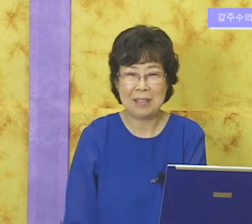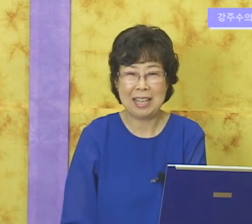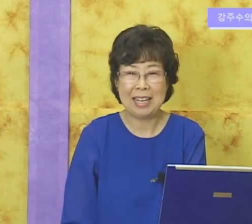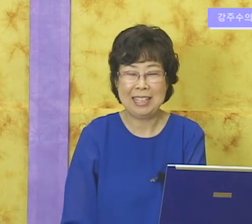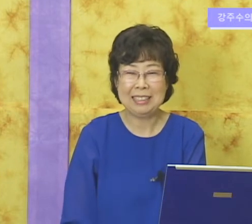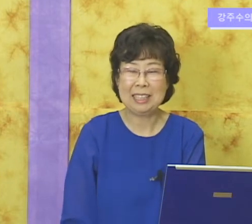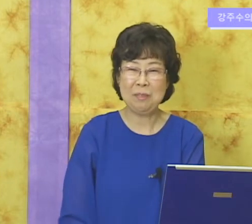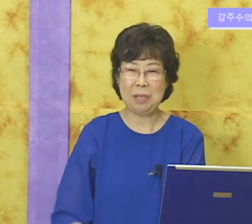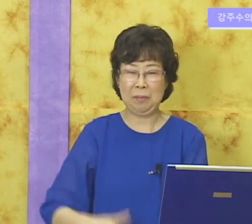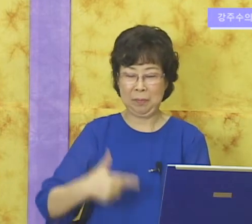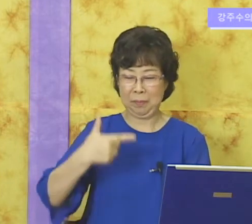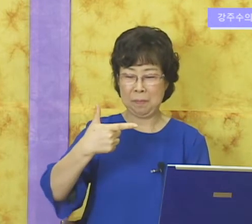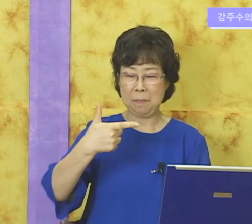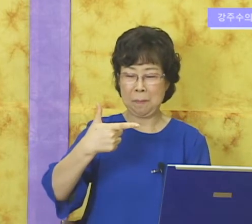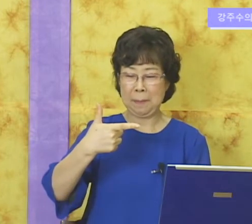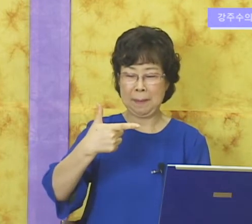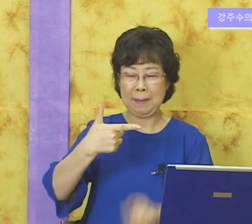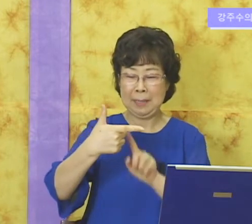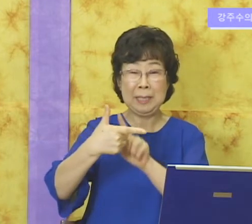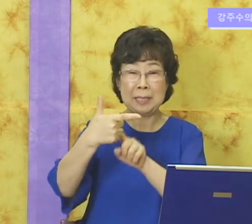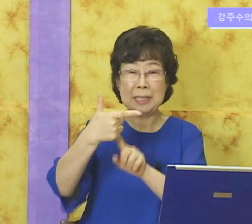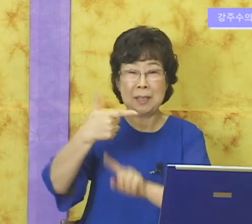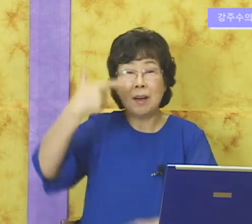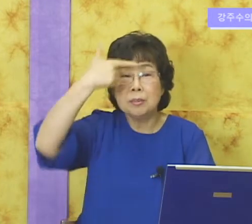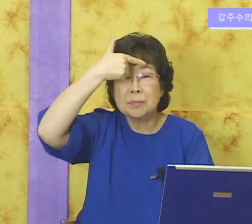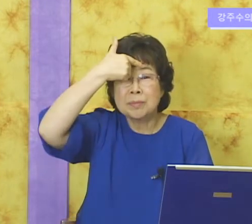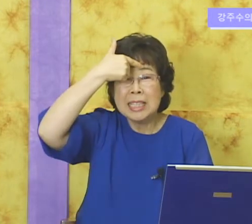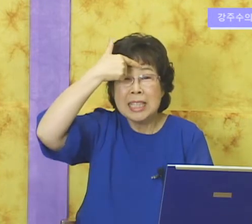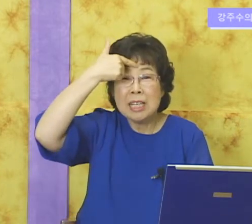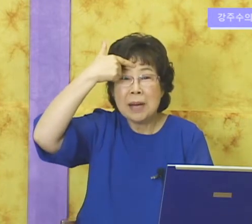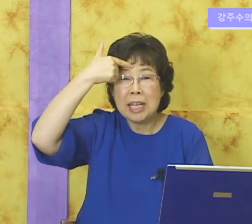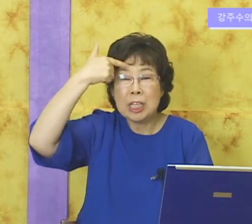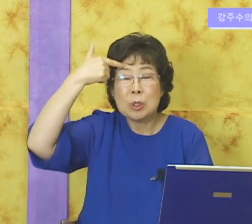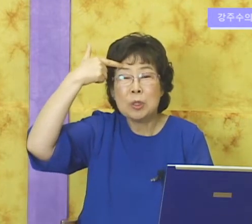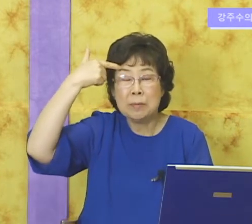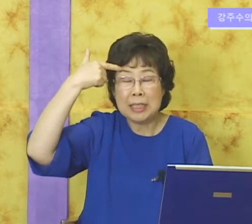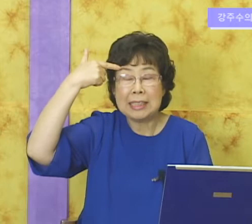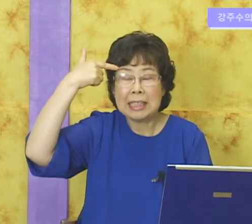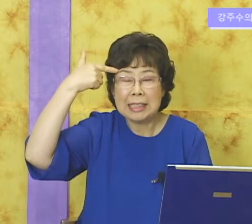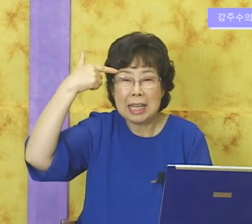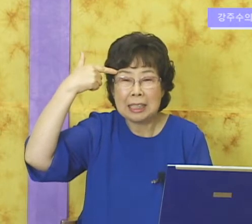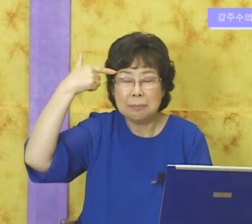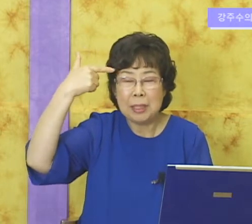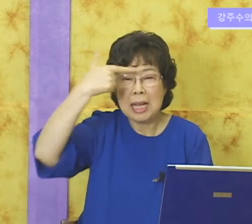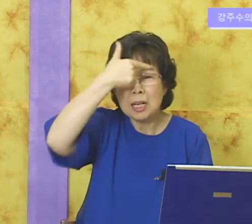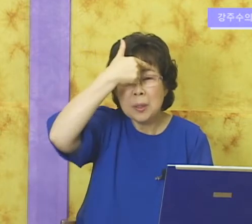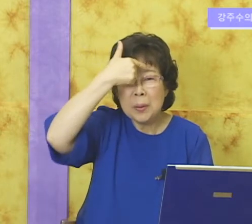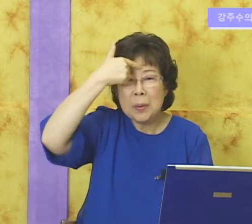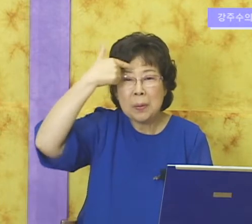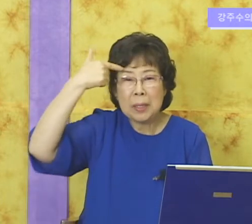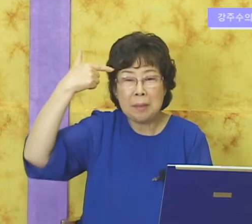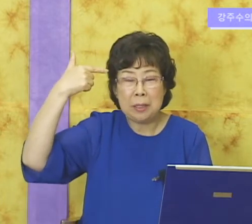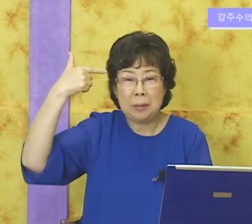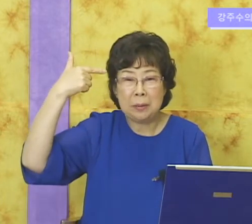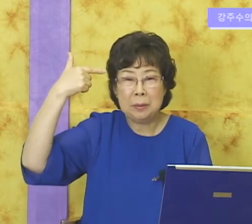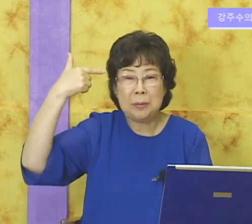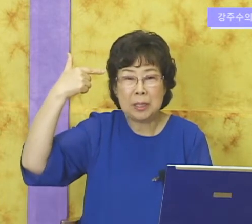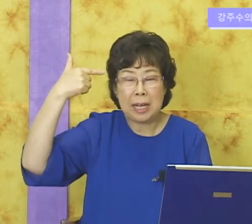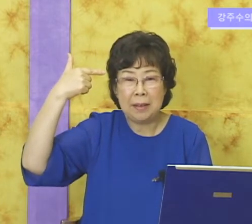표현합니다. 자, 그러면 이렇게 해서 이마에 주름을 상징한 겁니다. 이렇게 하면요. 누굴까요?